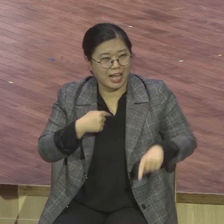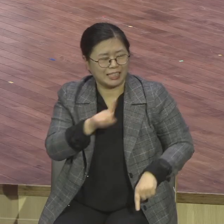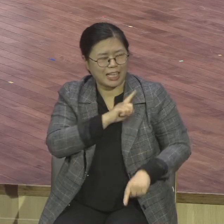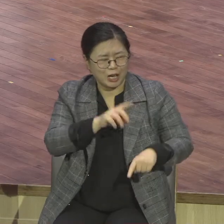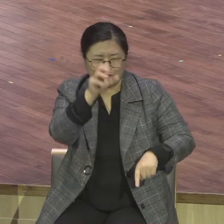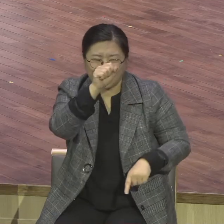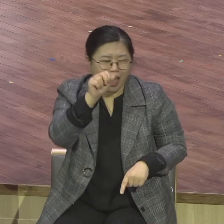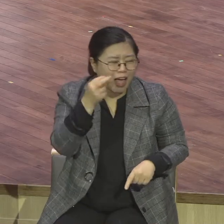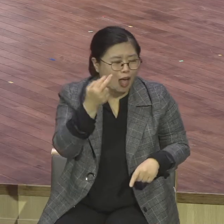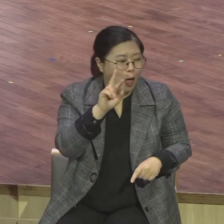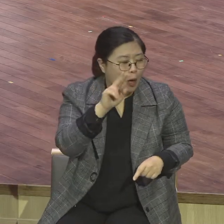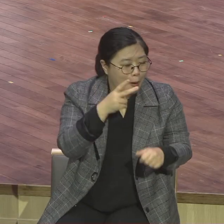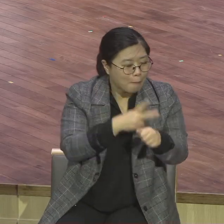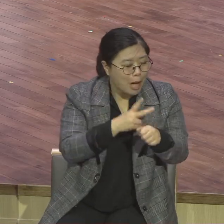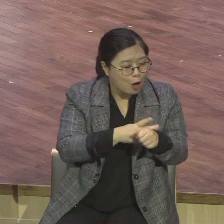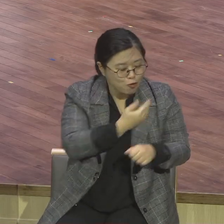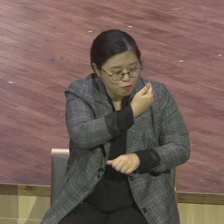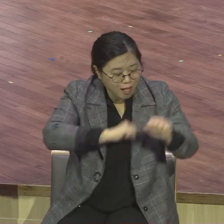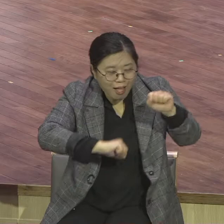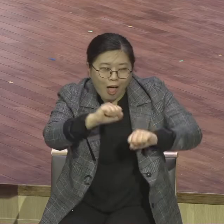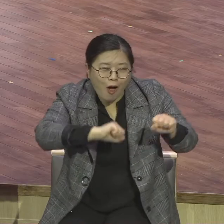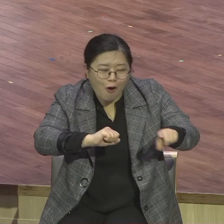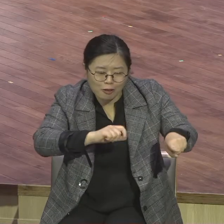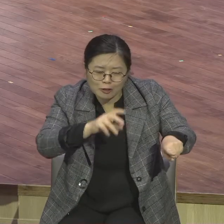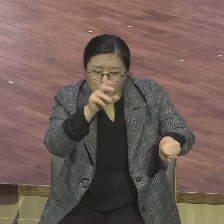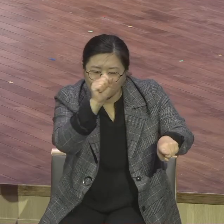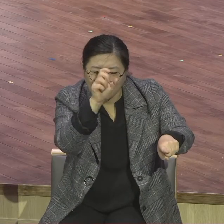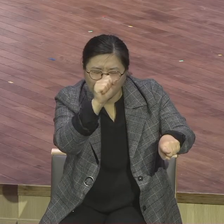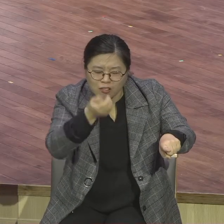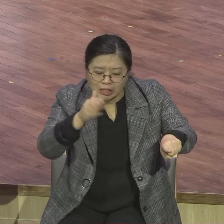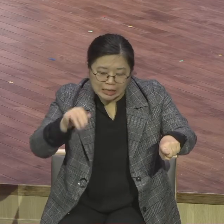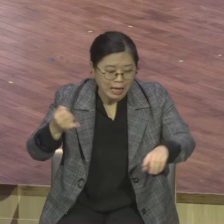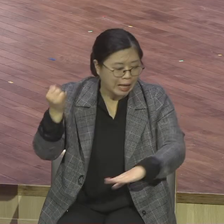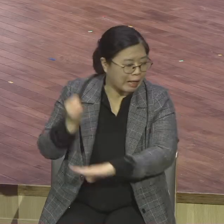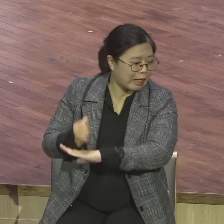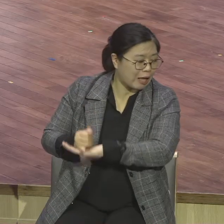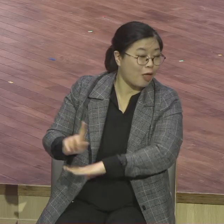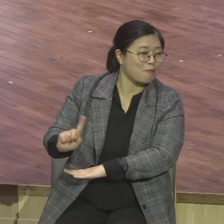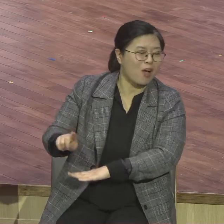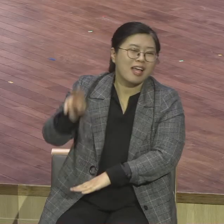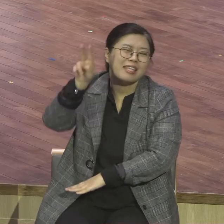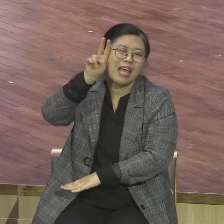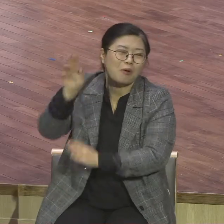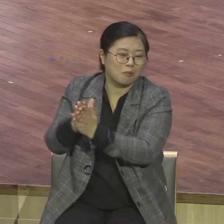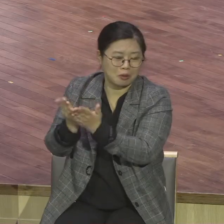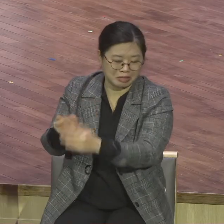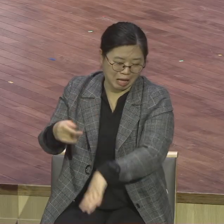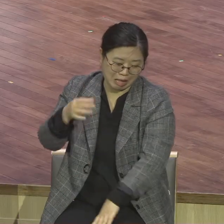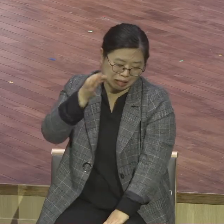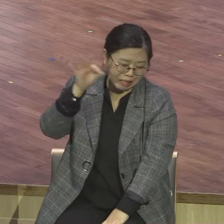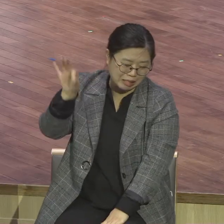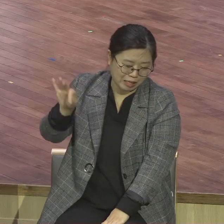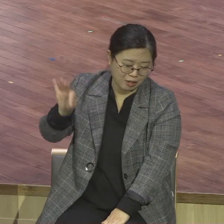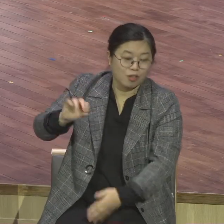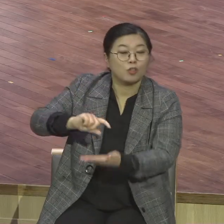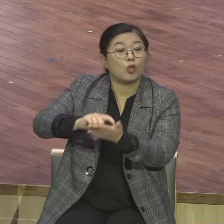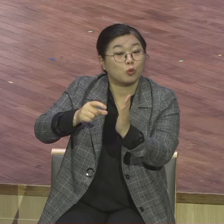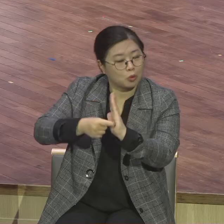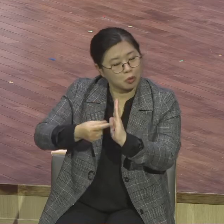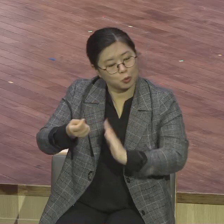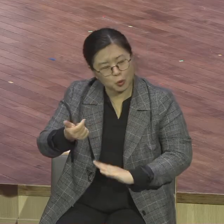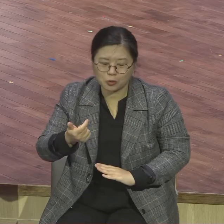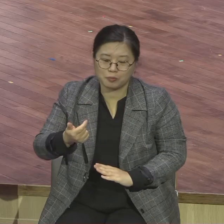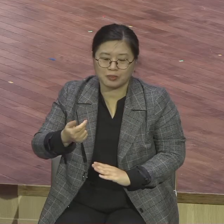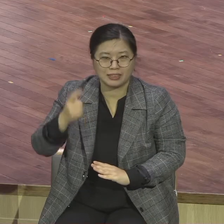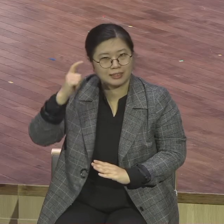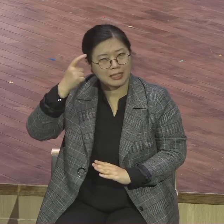평가절하하면서 관심을 두지 않았습니다. 왜냐? 오직 의인은 믿음으로 말미암아